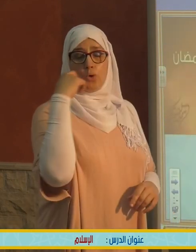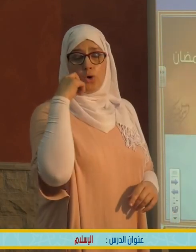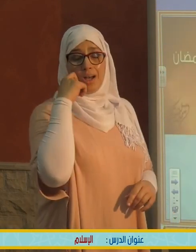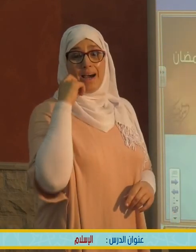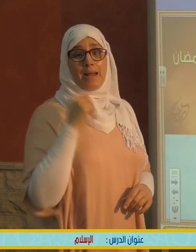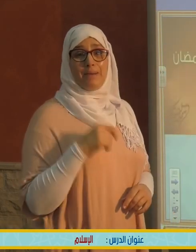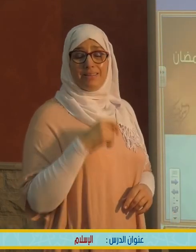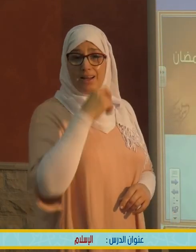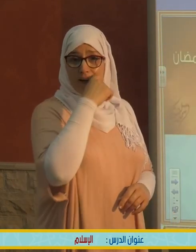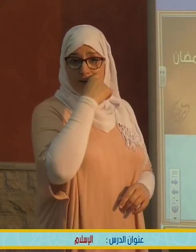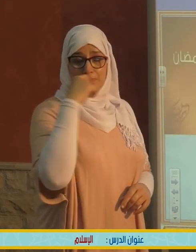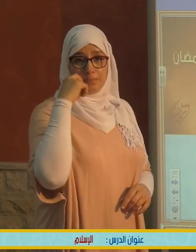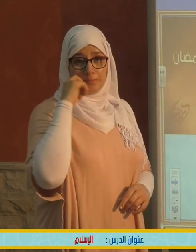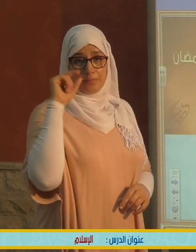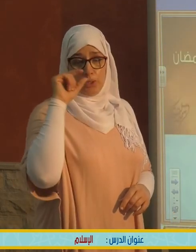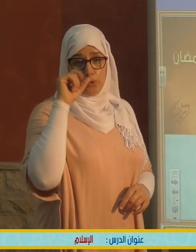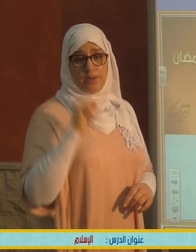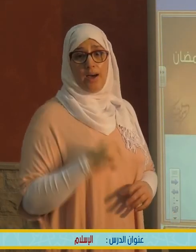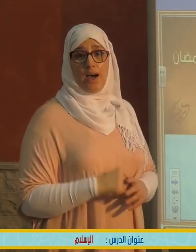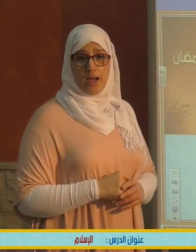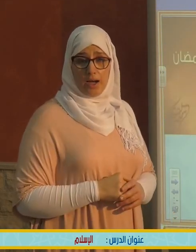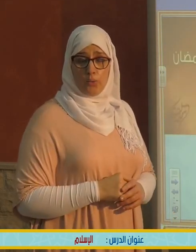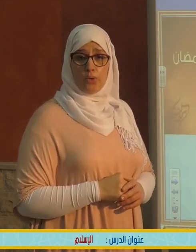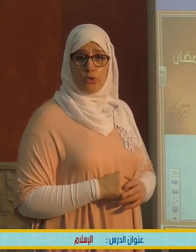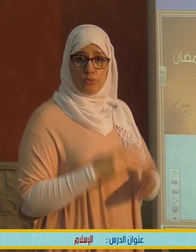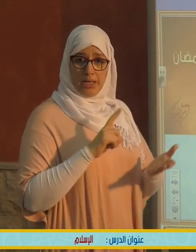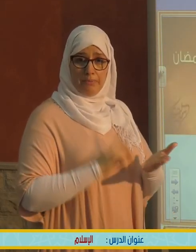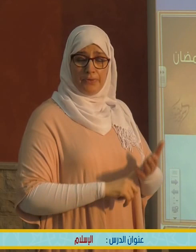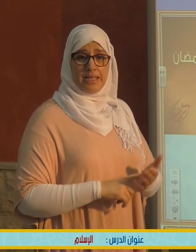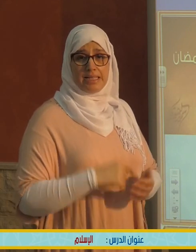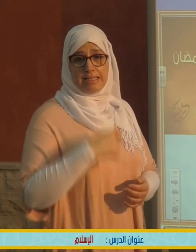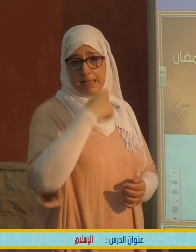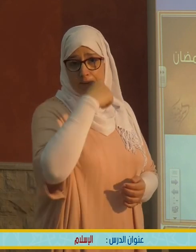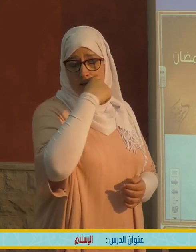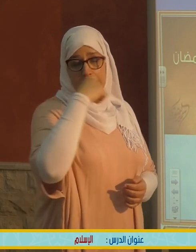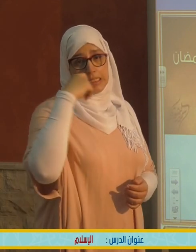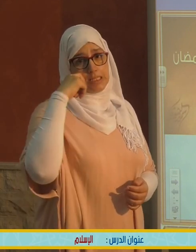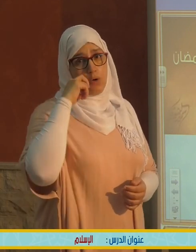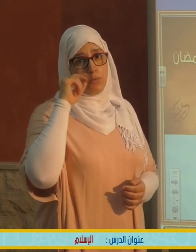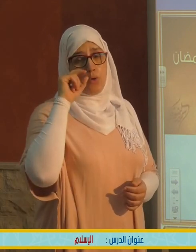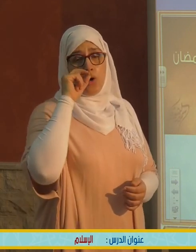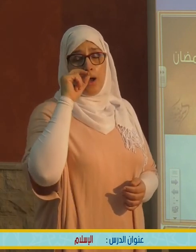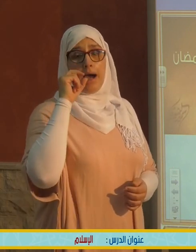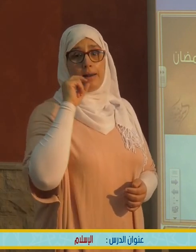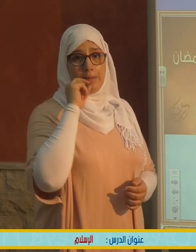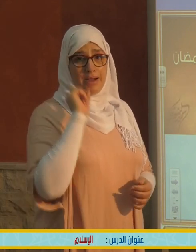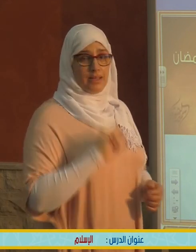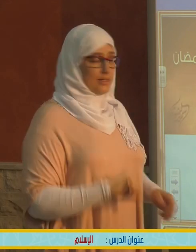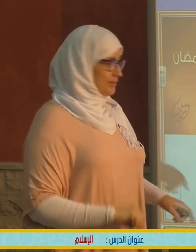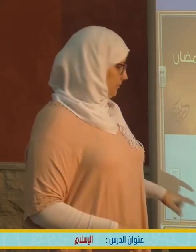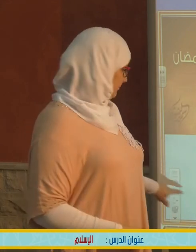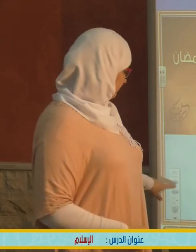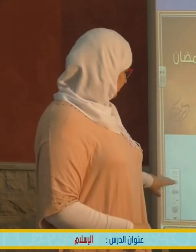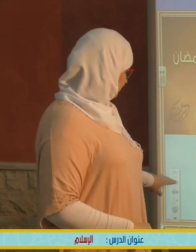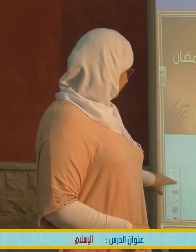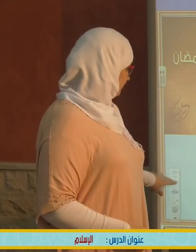صوم رمضان ركن آخر وركن مهم في الإسلام، صوم رمضان.